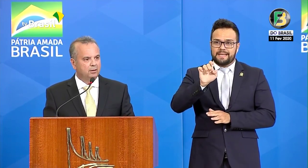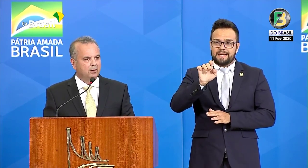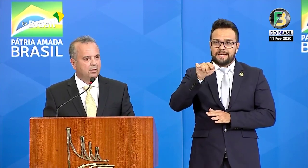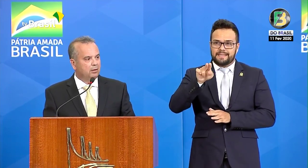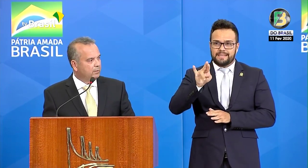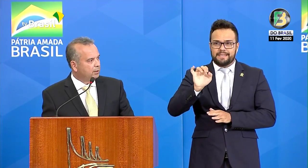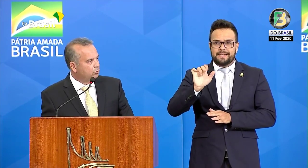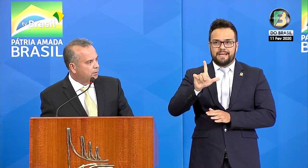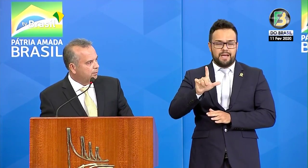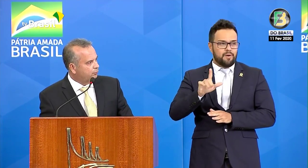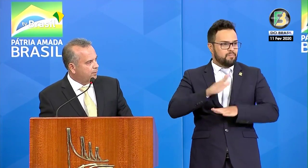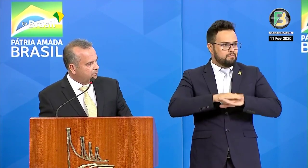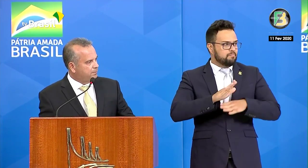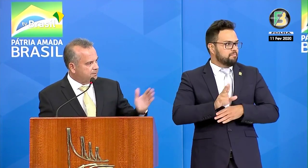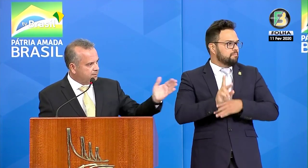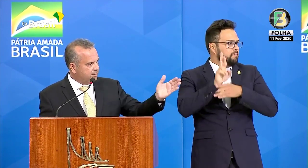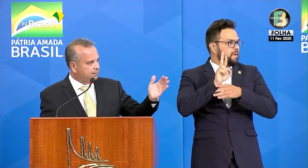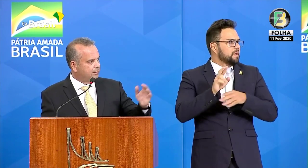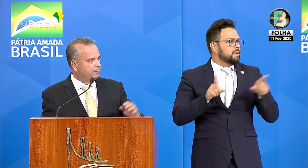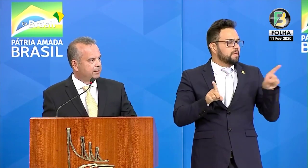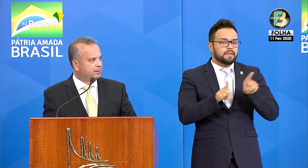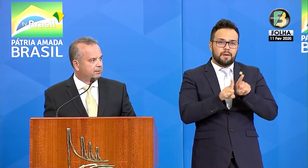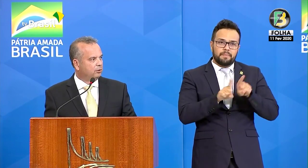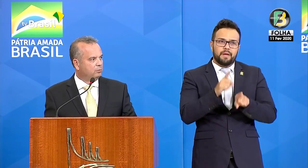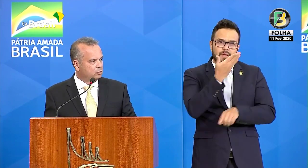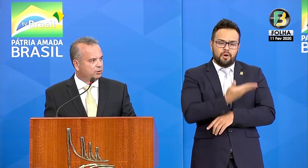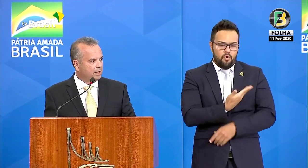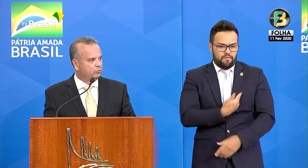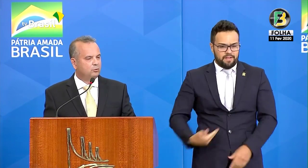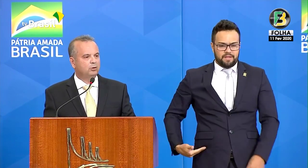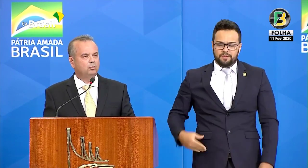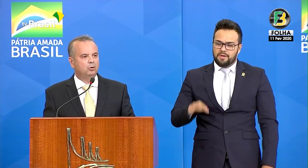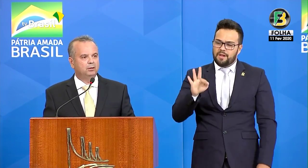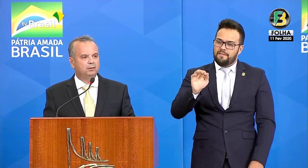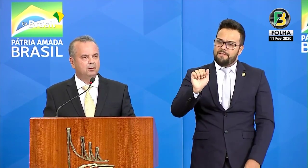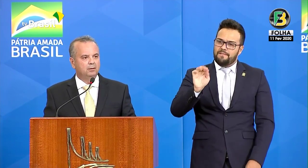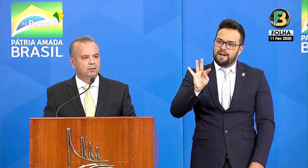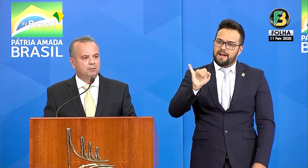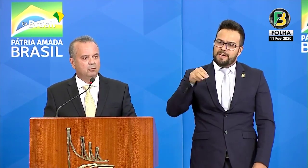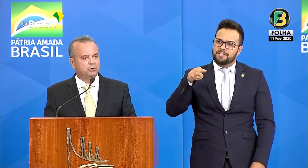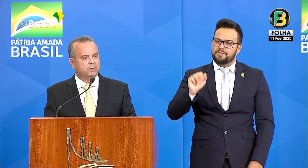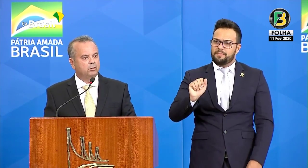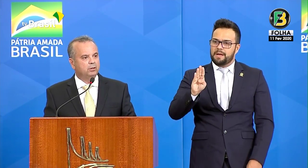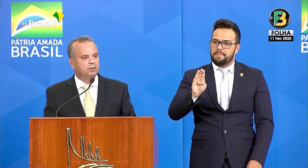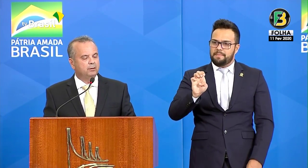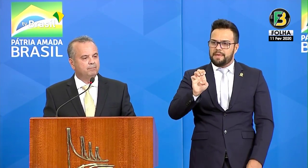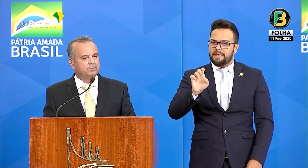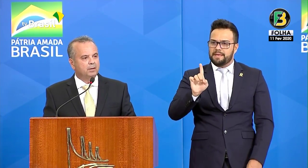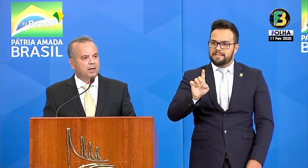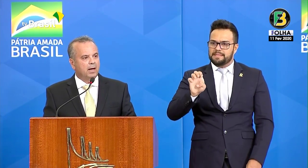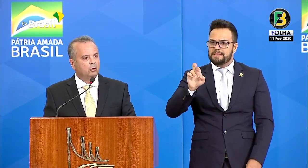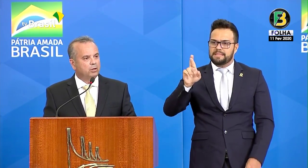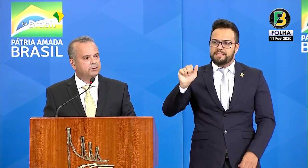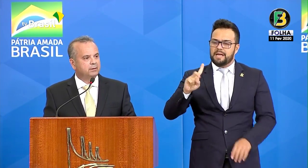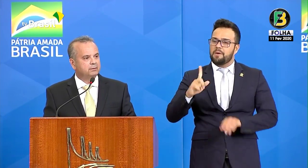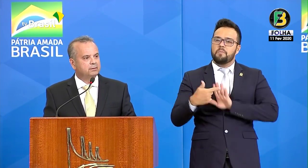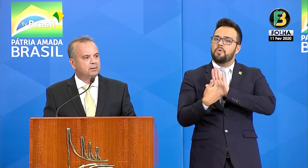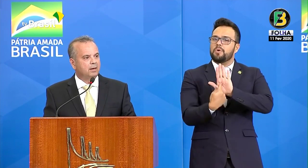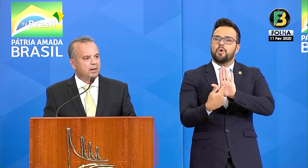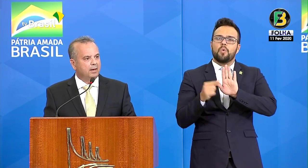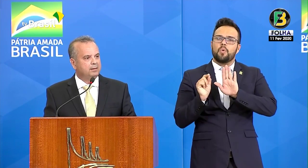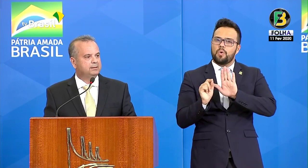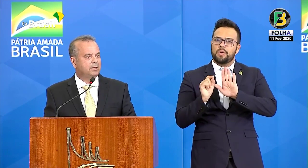estado, a governadora Fátima Bezerra, que está aqui presente, que é do meu estado, do Rio Grande do Norte, mostrando que a